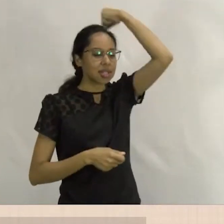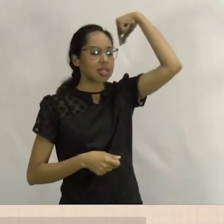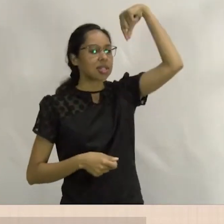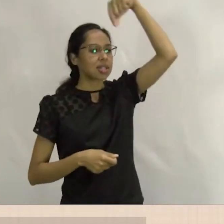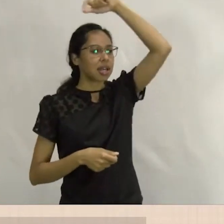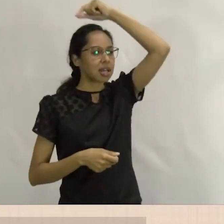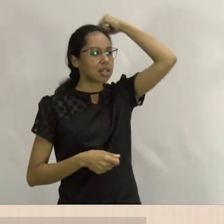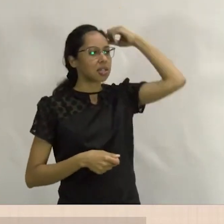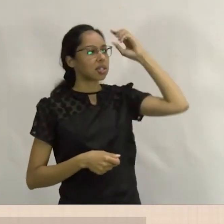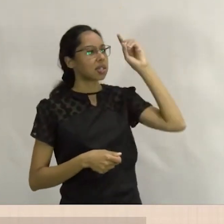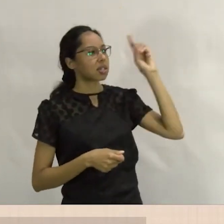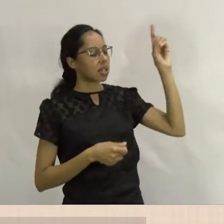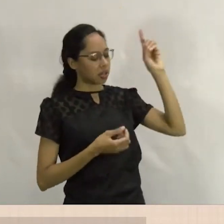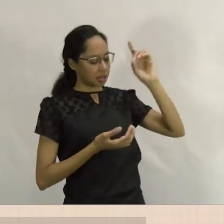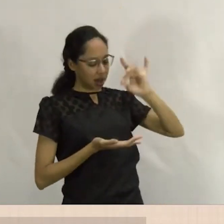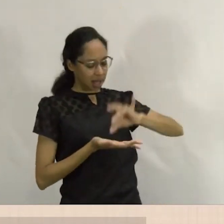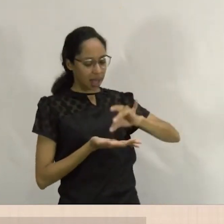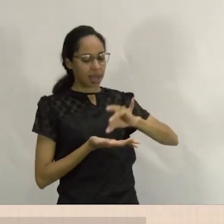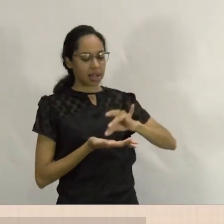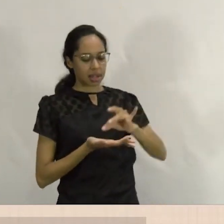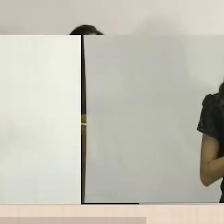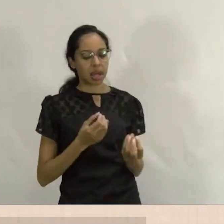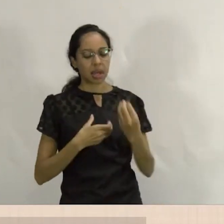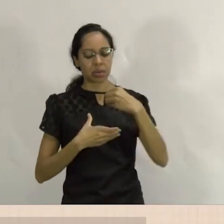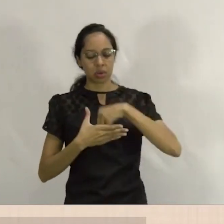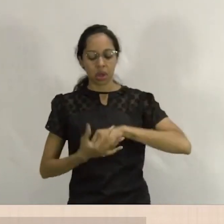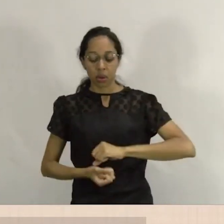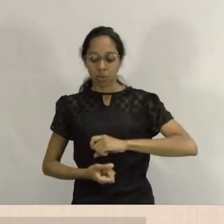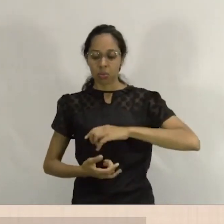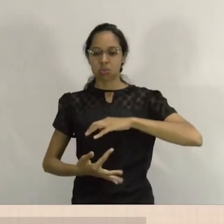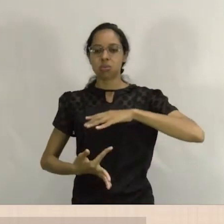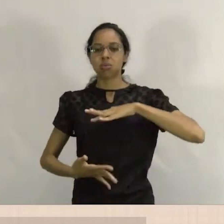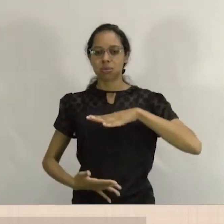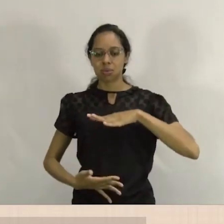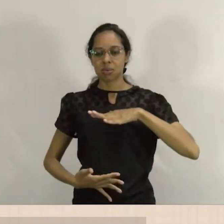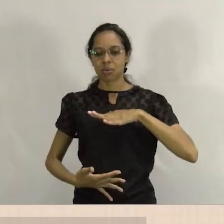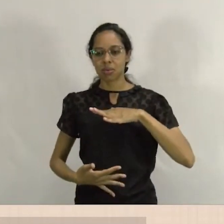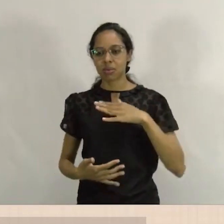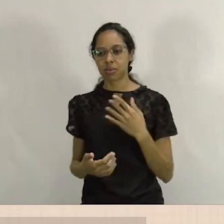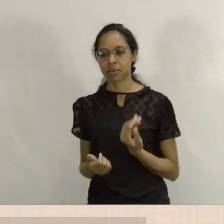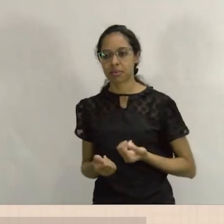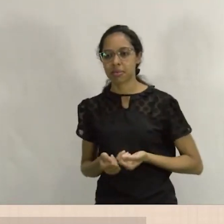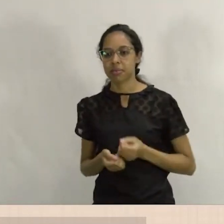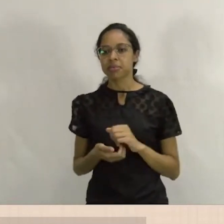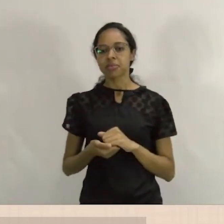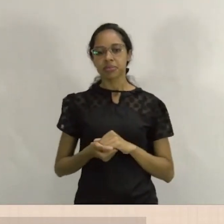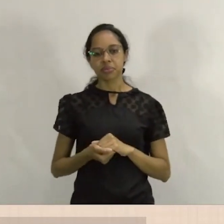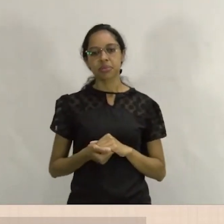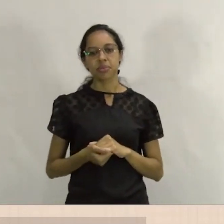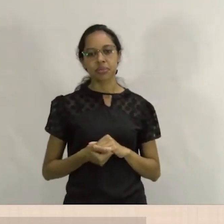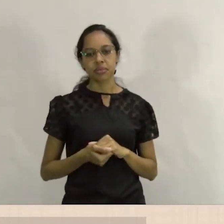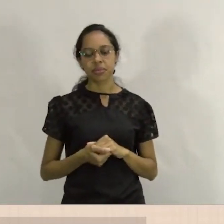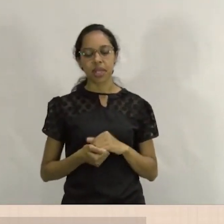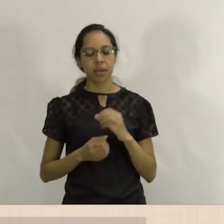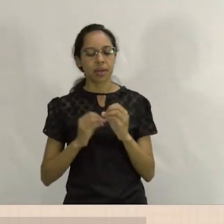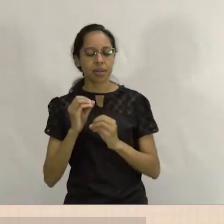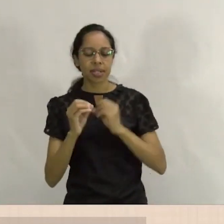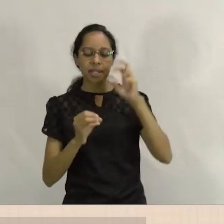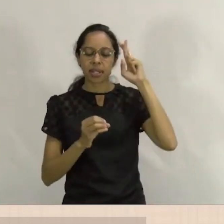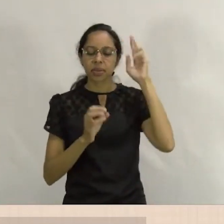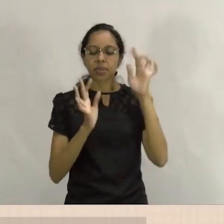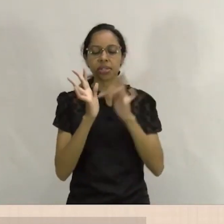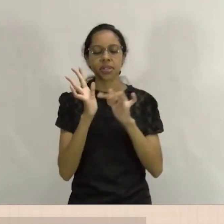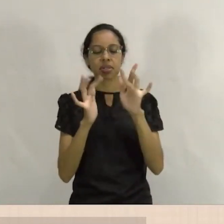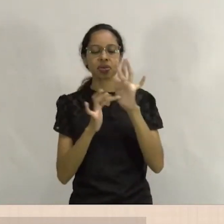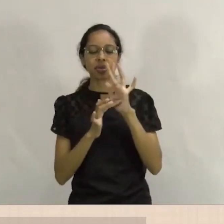realidade. Então, somos cheios, vestir-nos desse novo homem, Senhor Jesus.